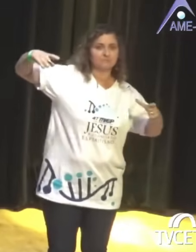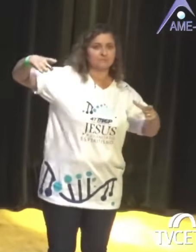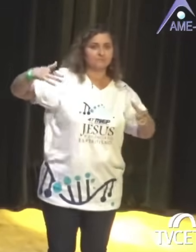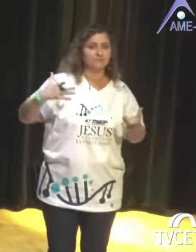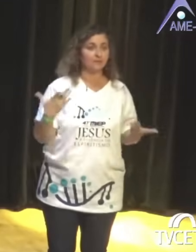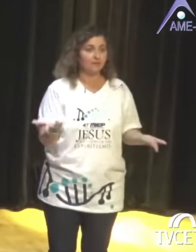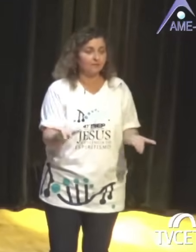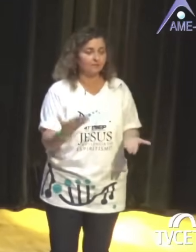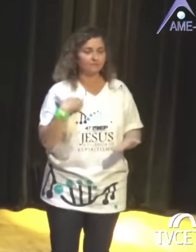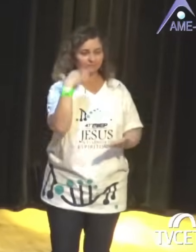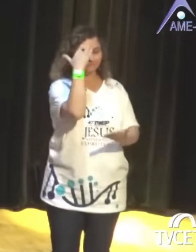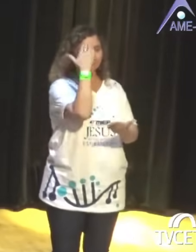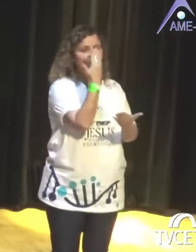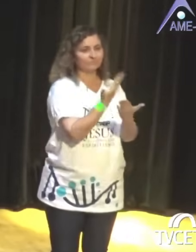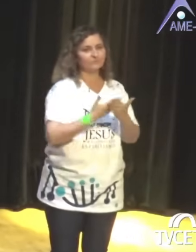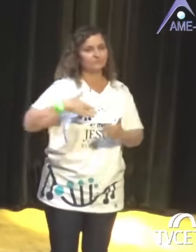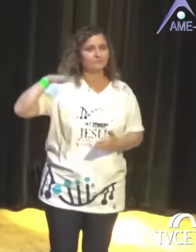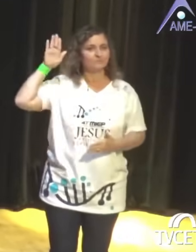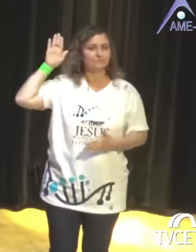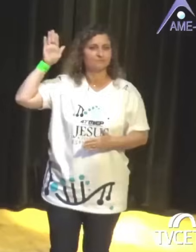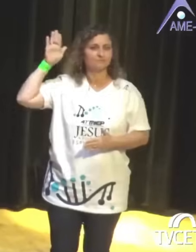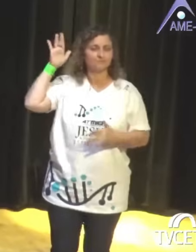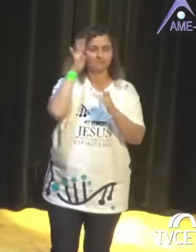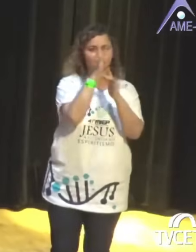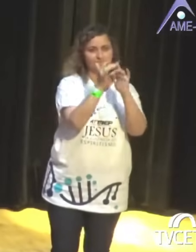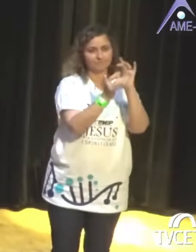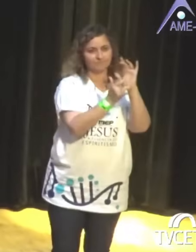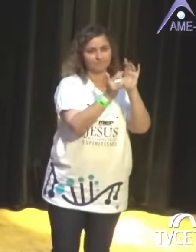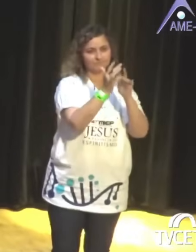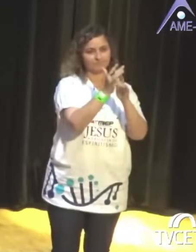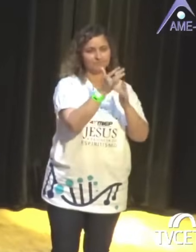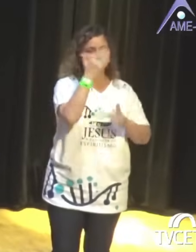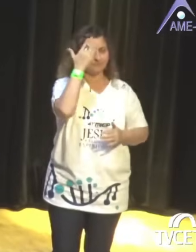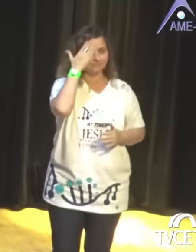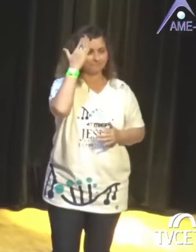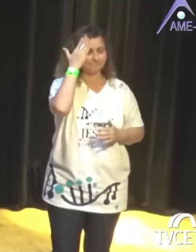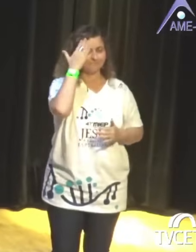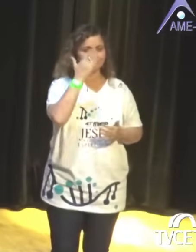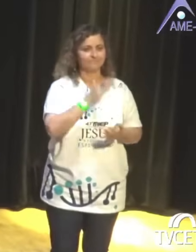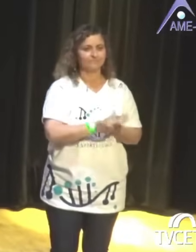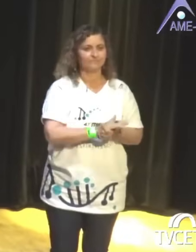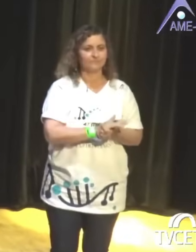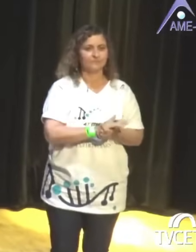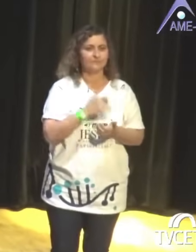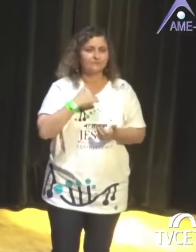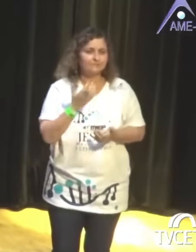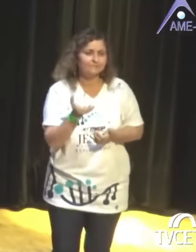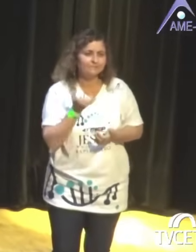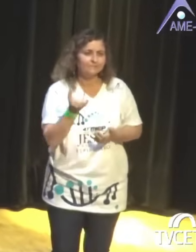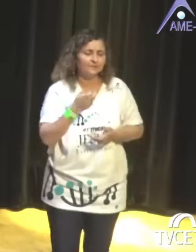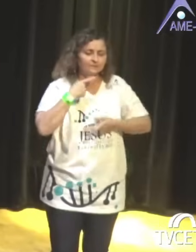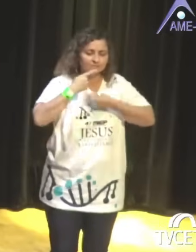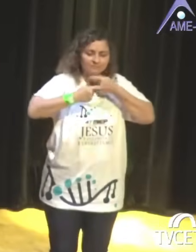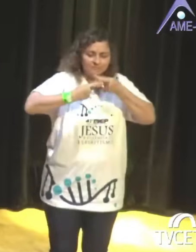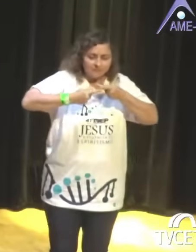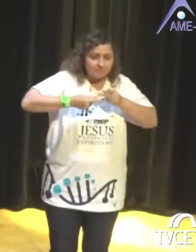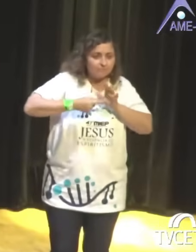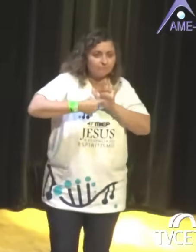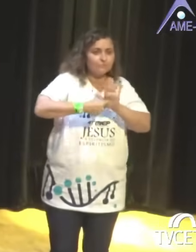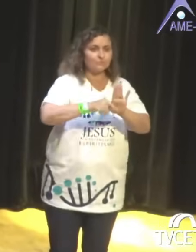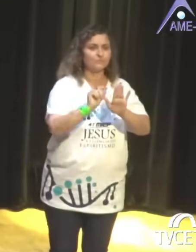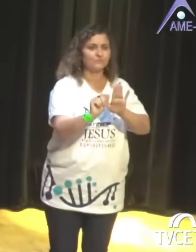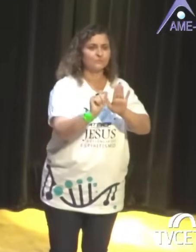essa promessa e com a presença dele para que a nossa fala possa expressar os